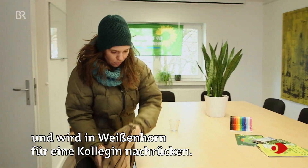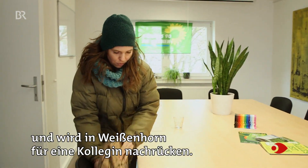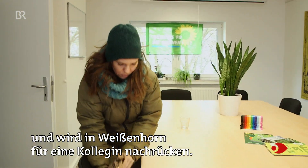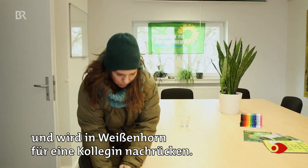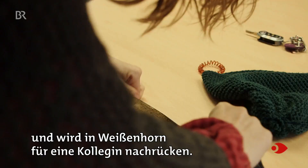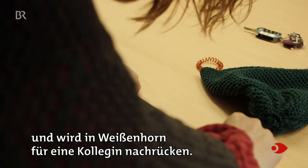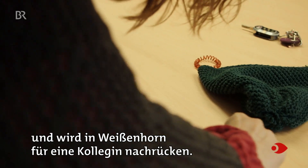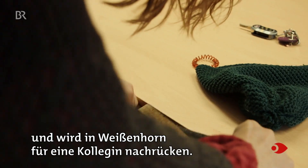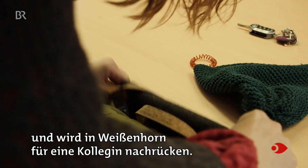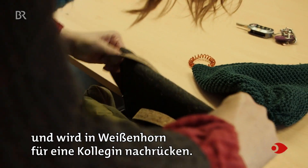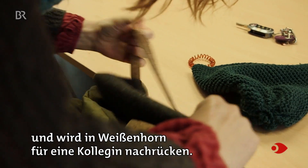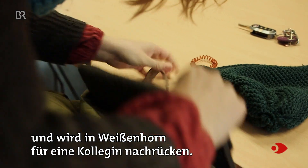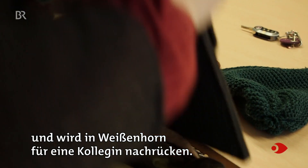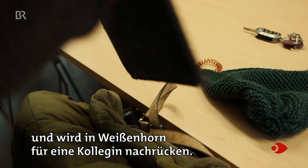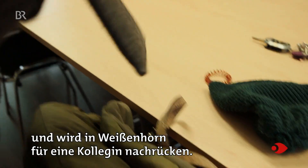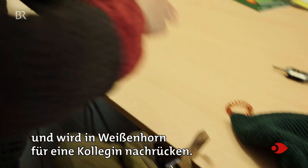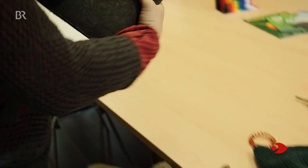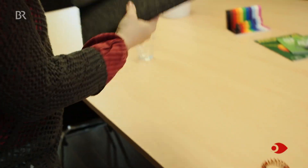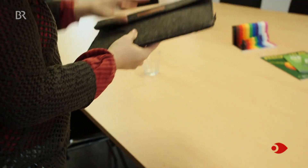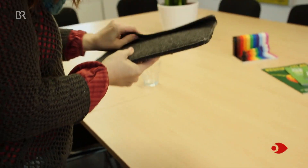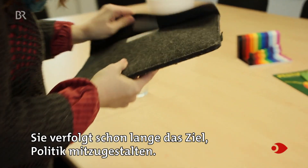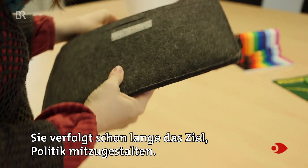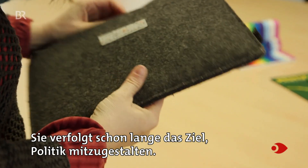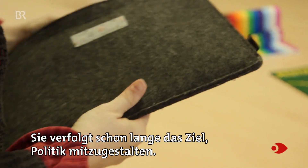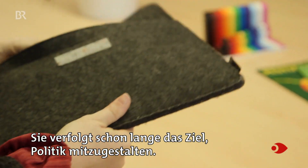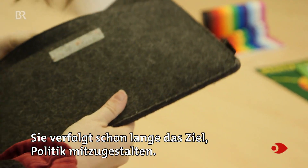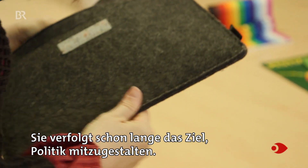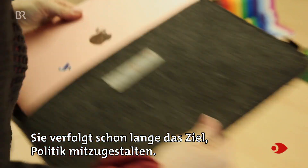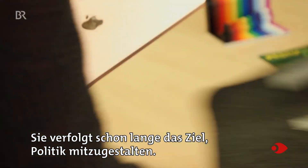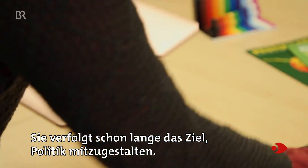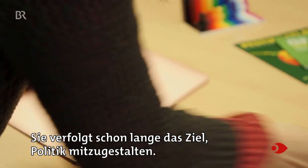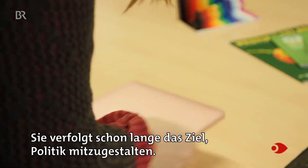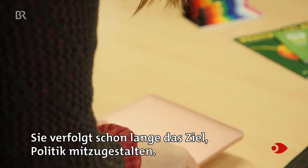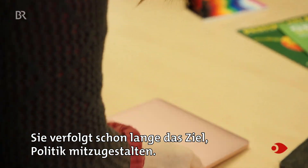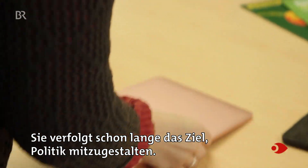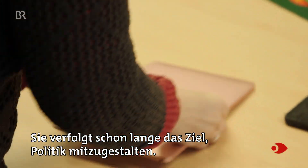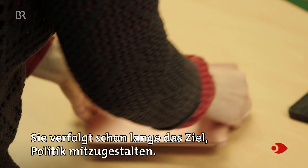wird in Weißenhorn für eine Kollegin nachrücken. Sie verfolgt schon lange das Ziel, Politik mitzugestalten.